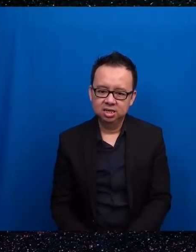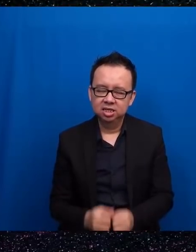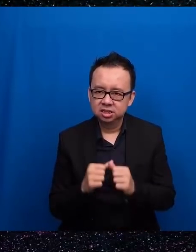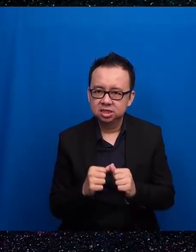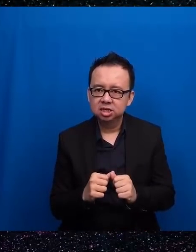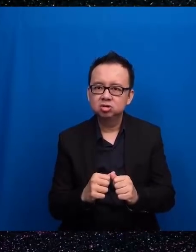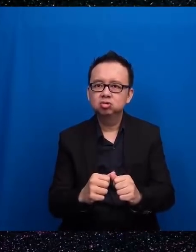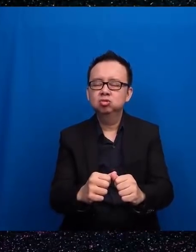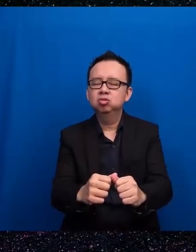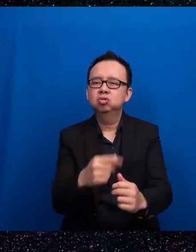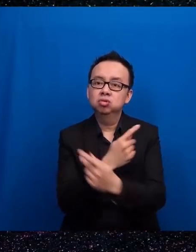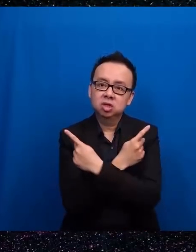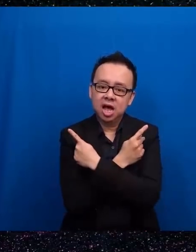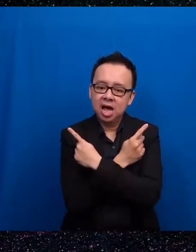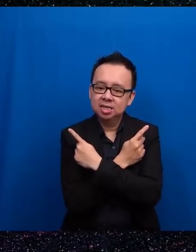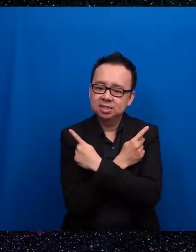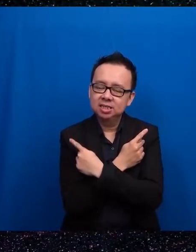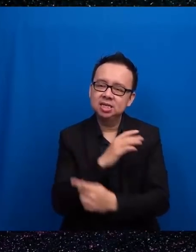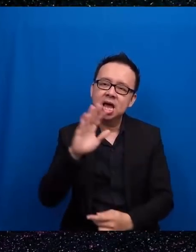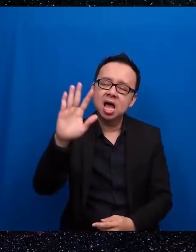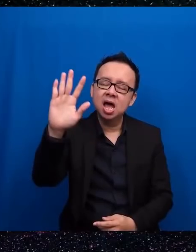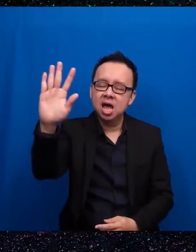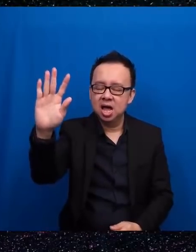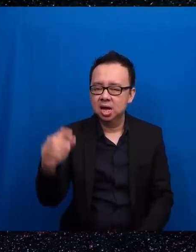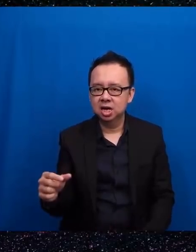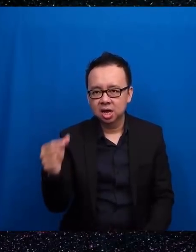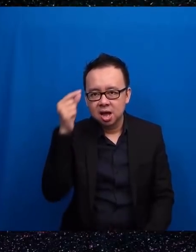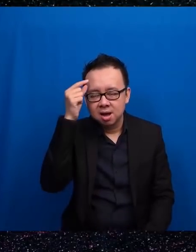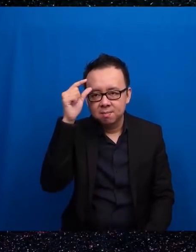sediakan seturut kasih-Nya